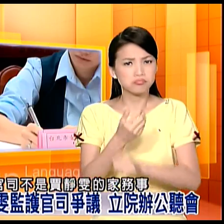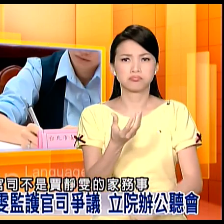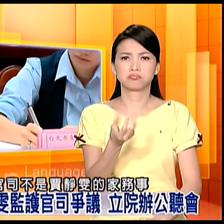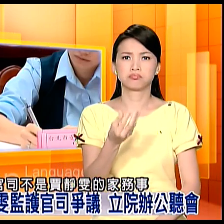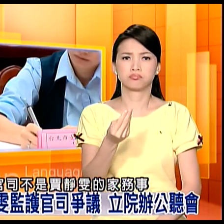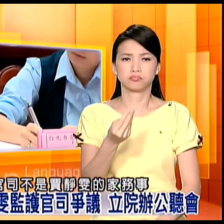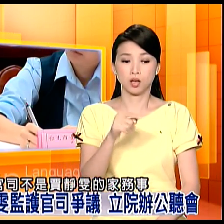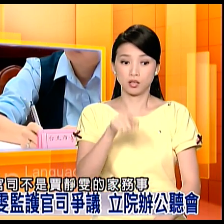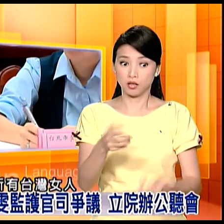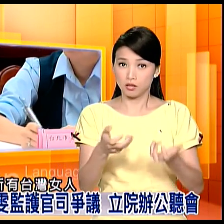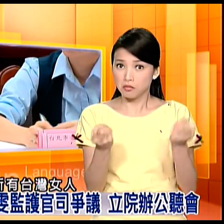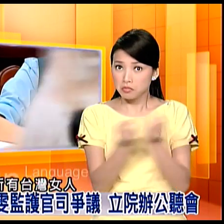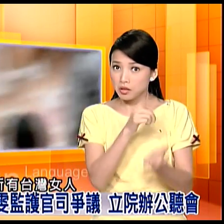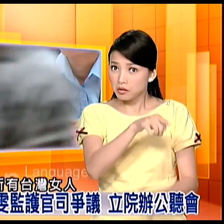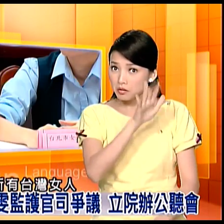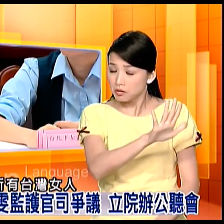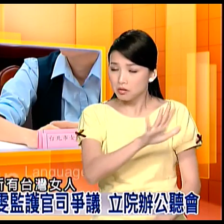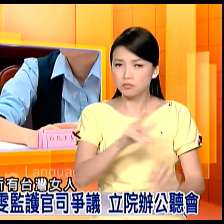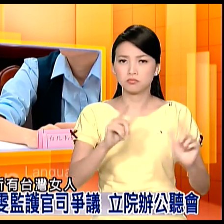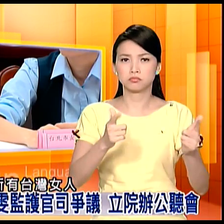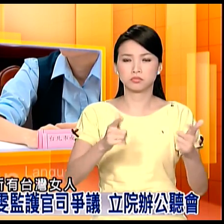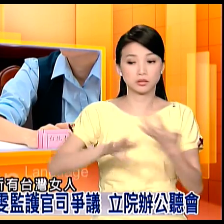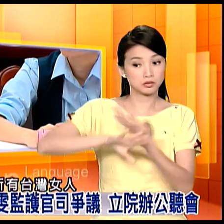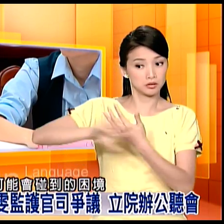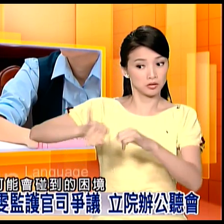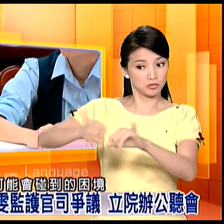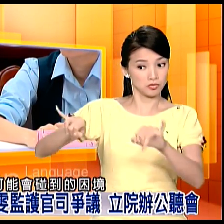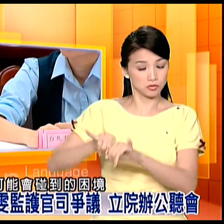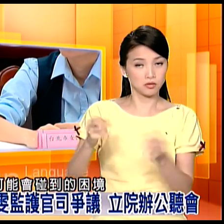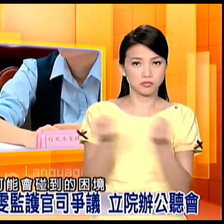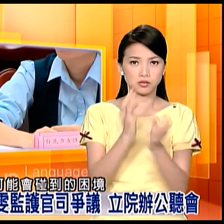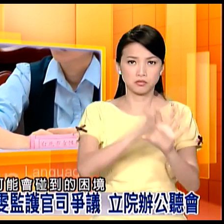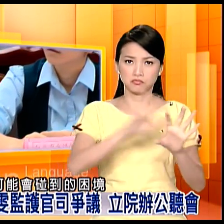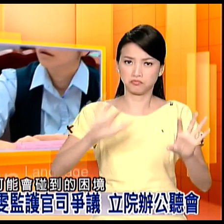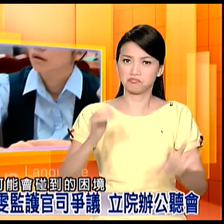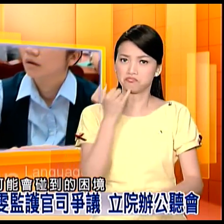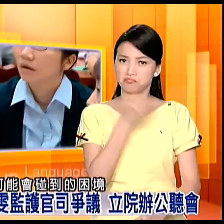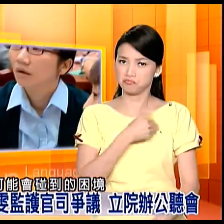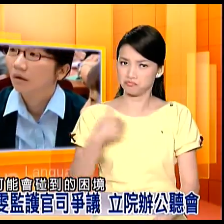事，而是所有台湾女人都有可能会碰到的困境。